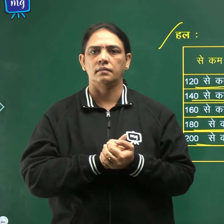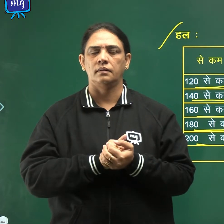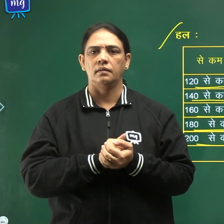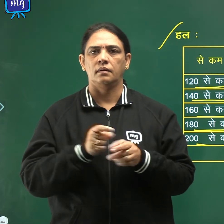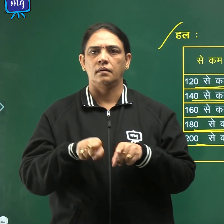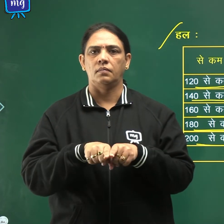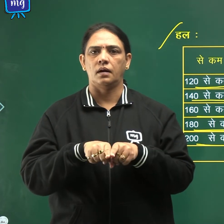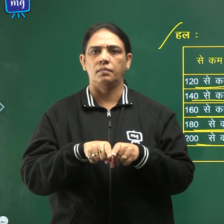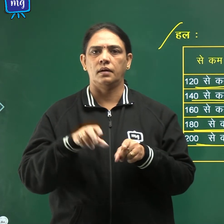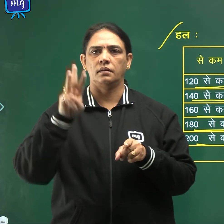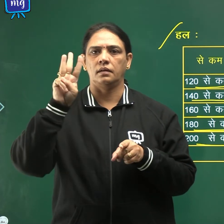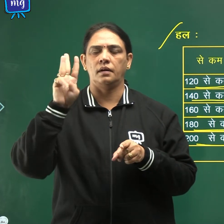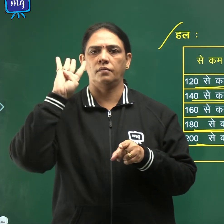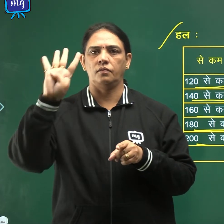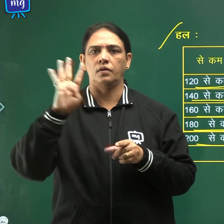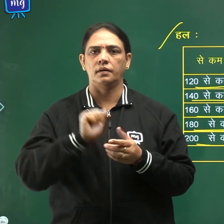बराबर 34।